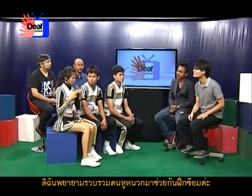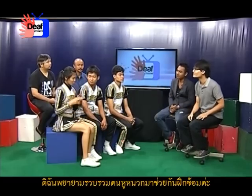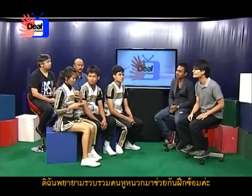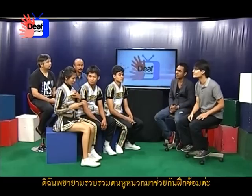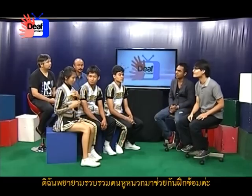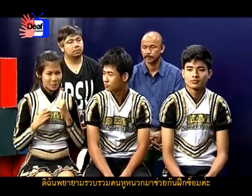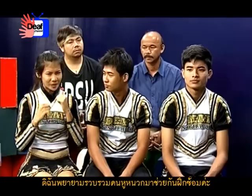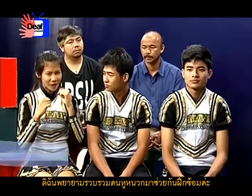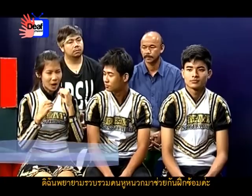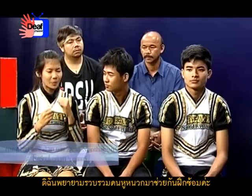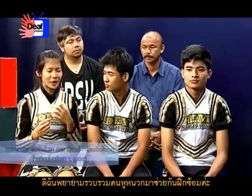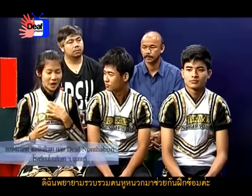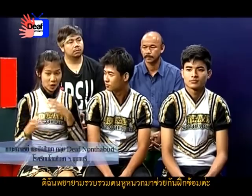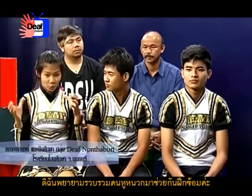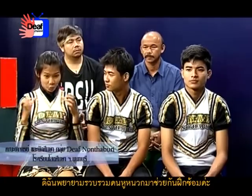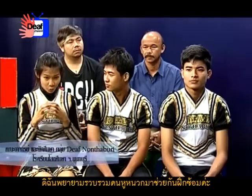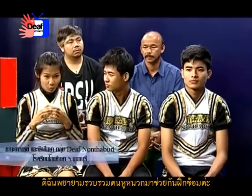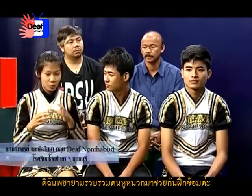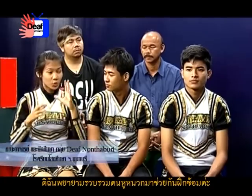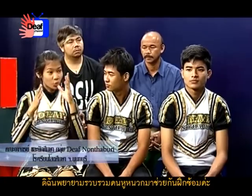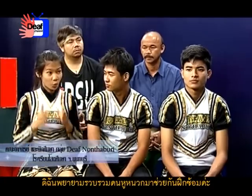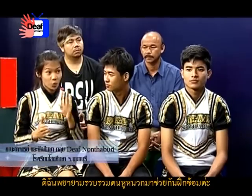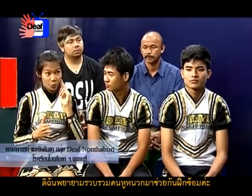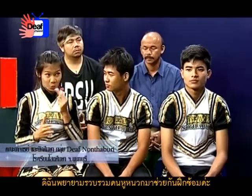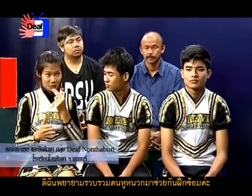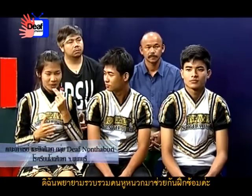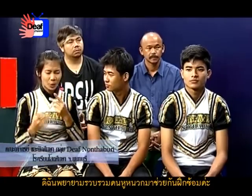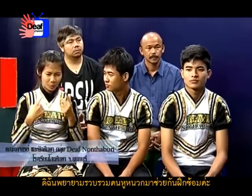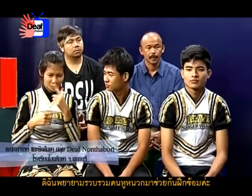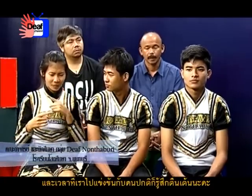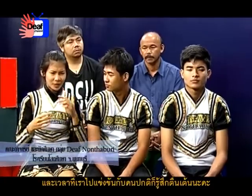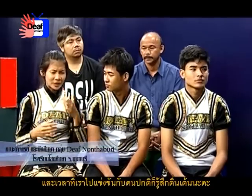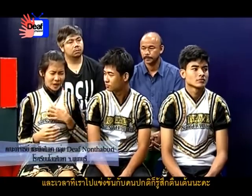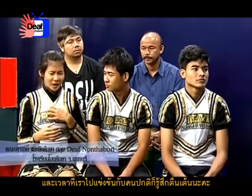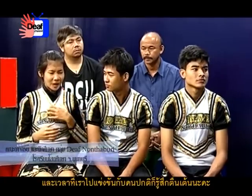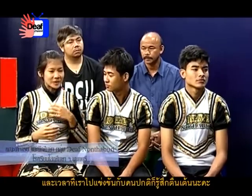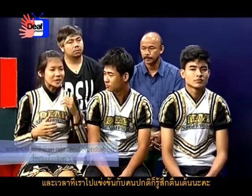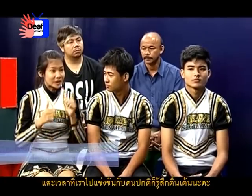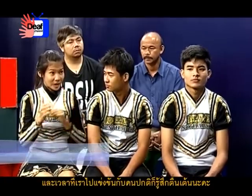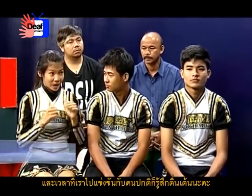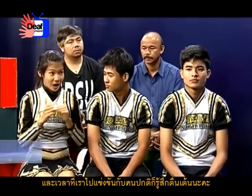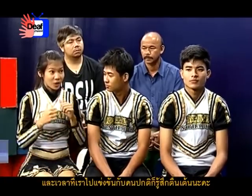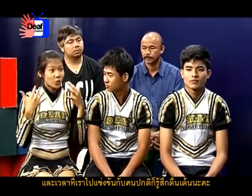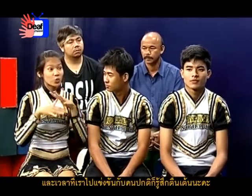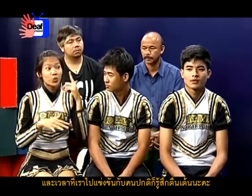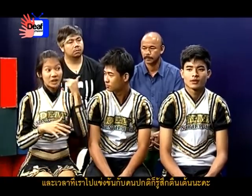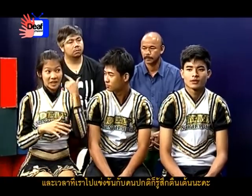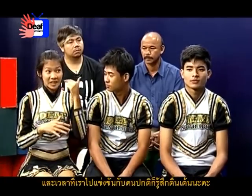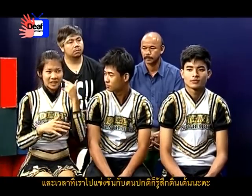ดิฉันก็พยายามรวบรวมคนหูหนวกนะคะมาฝึกซ้อมกันค่ะแล้วก็เวลาที่เราไปแข่งขันนะคะก็รู้สึก